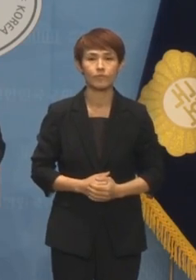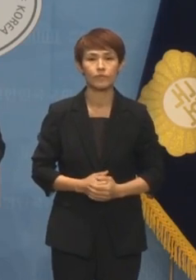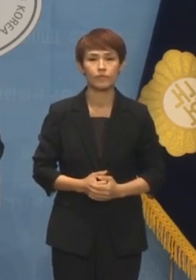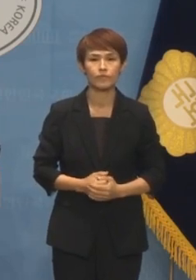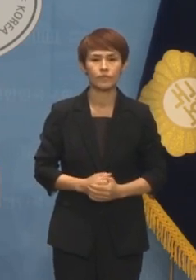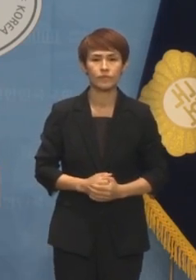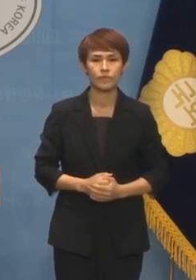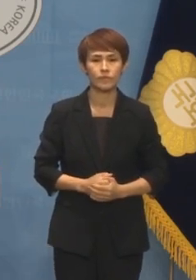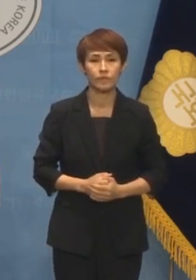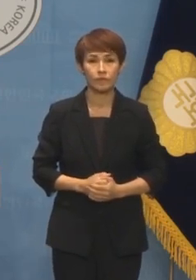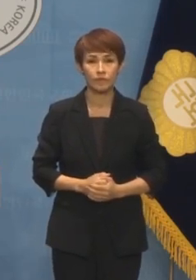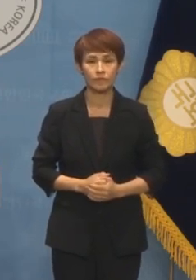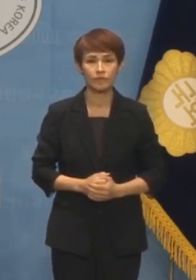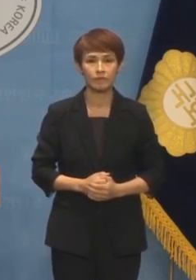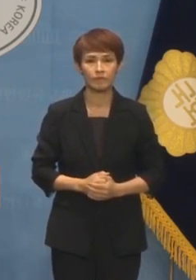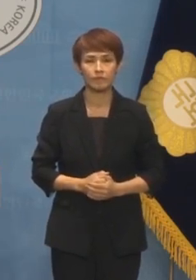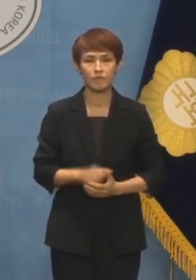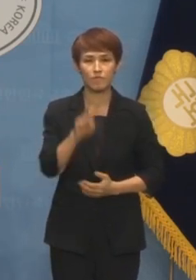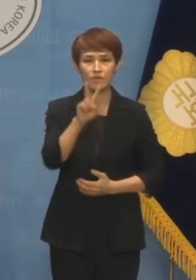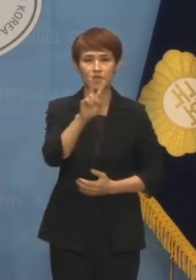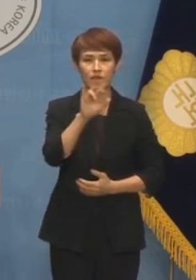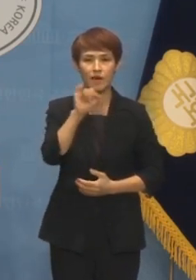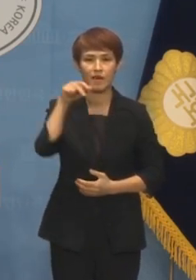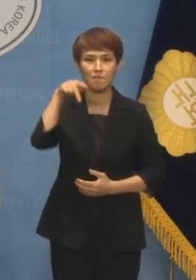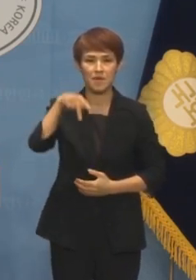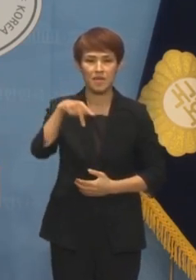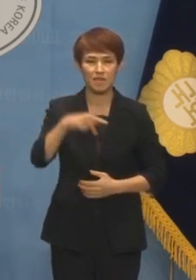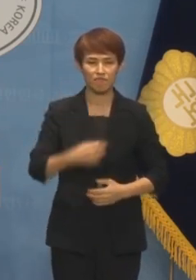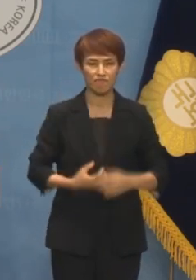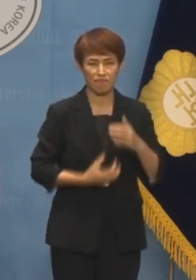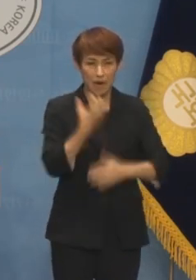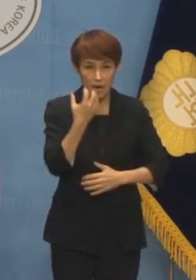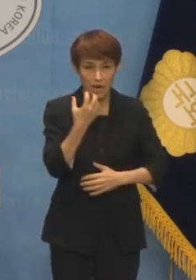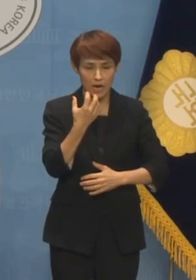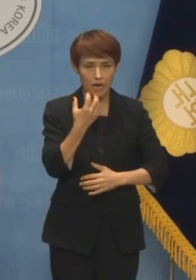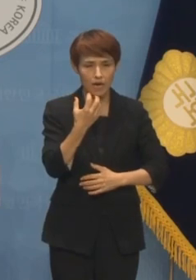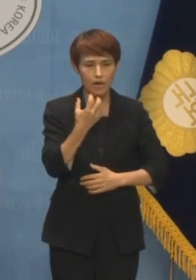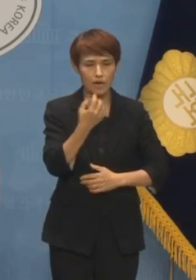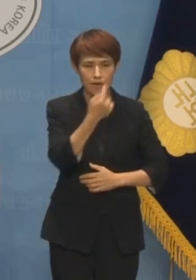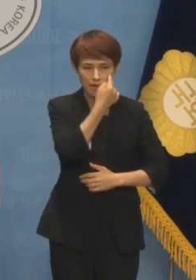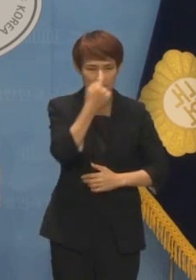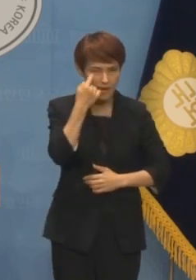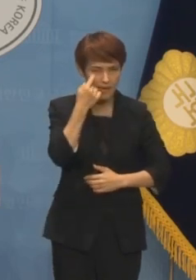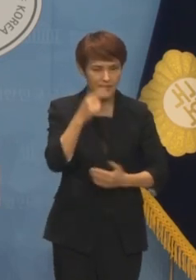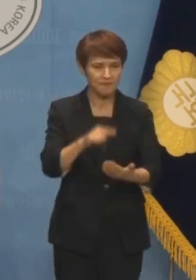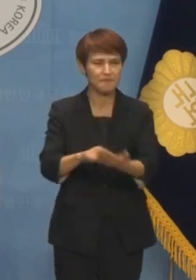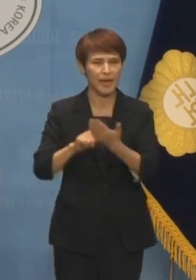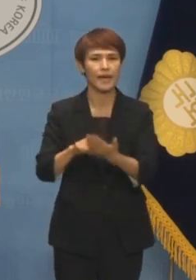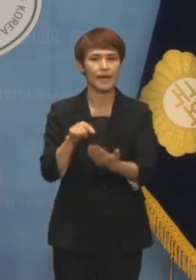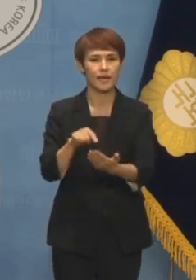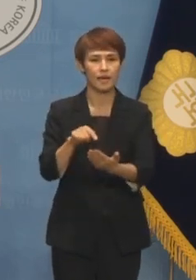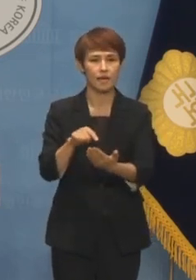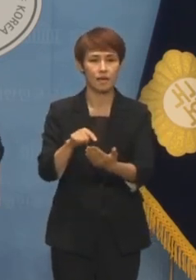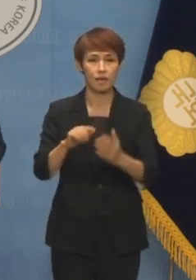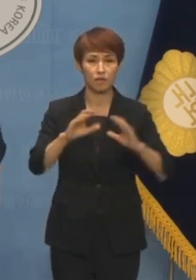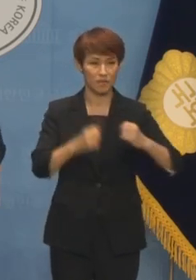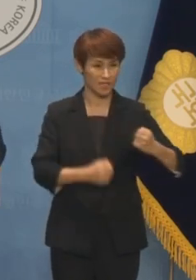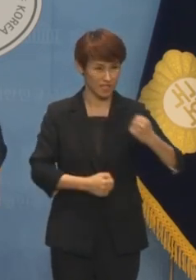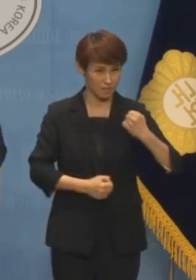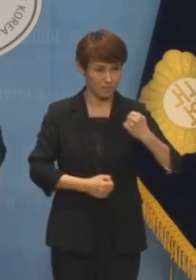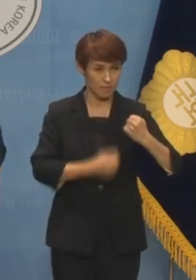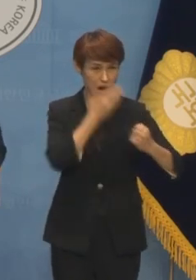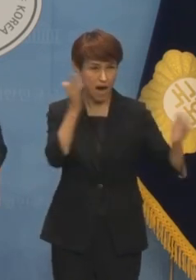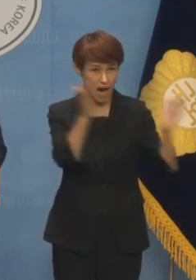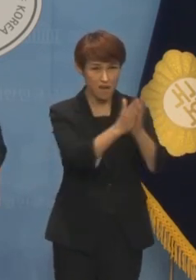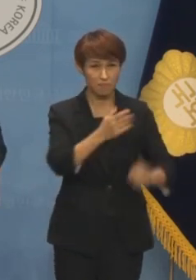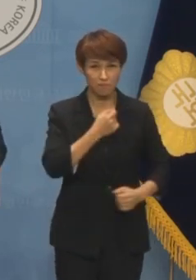말씀드리겠습니다. VIP 경로 입증할 녹취까지 나왔습니다. 국민의힘은 기어이 공범이